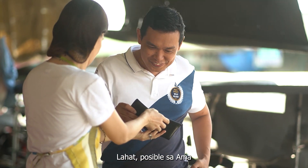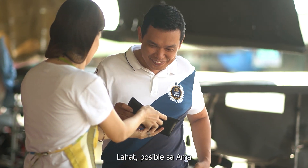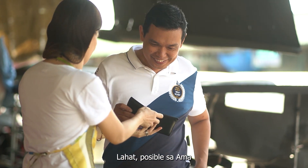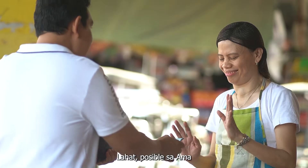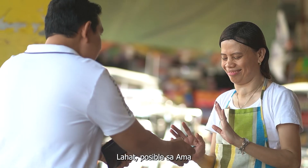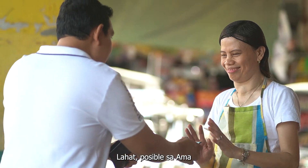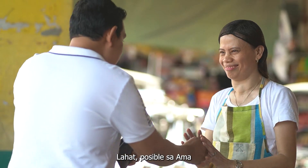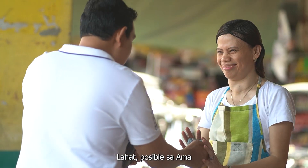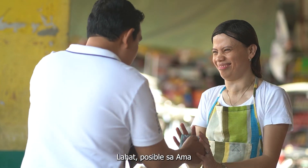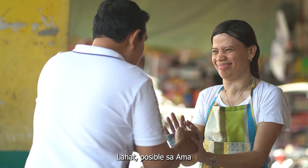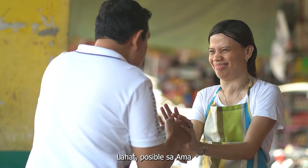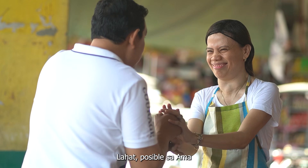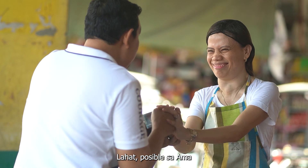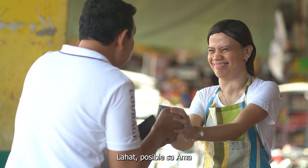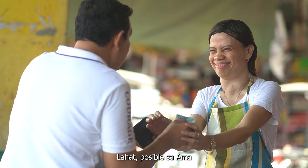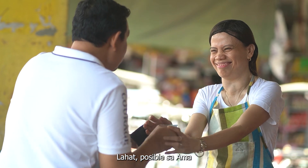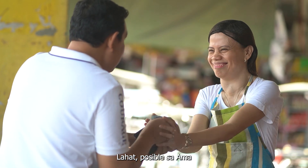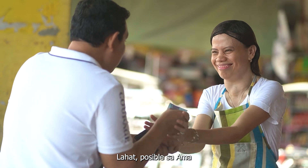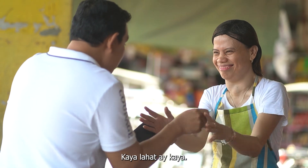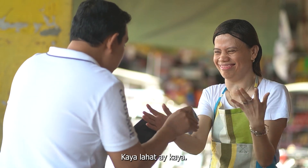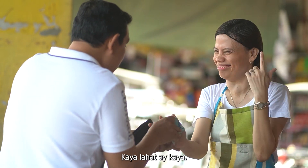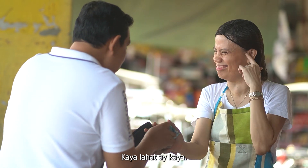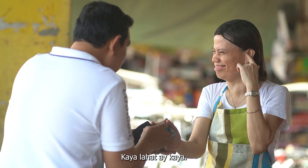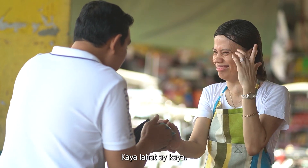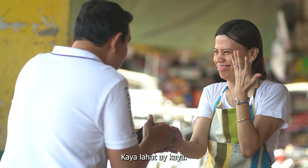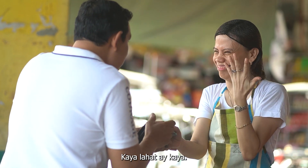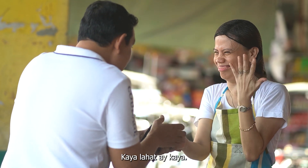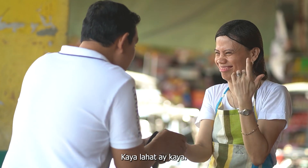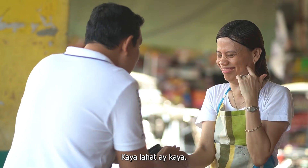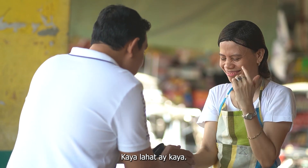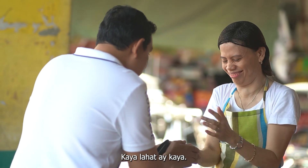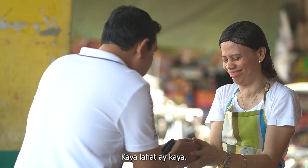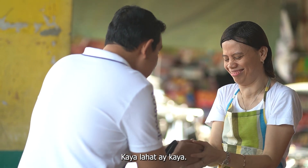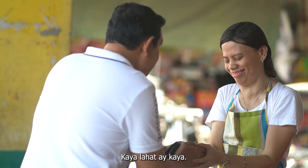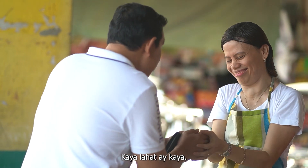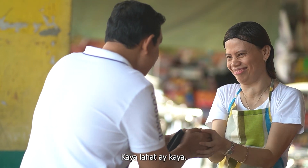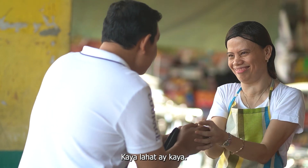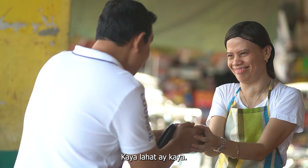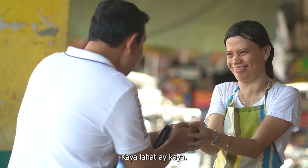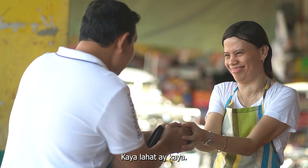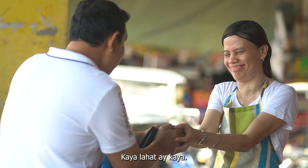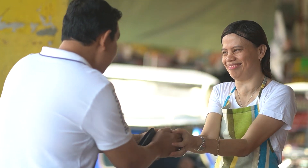lahat posible sa Ama, kaya lahat ay kaya.